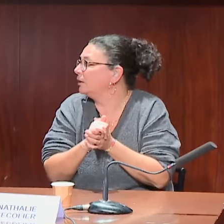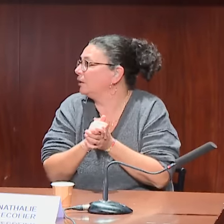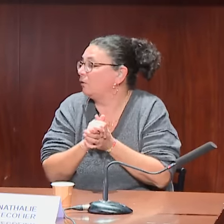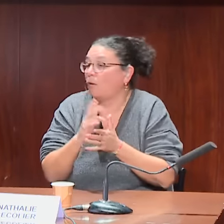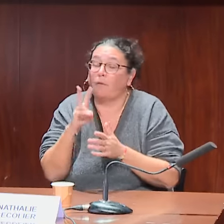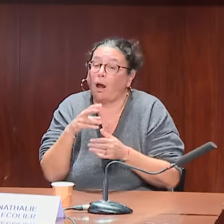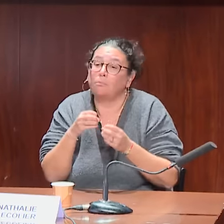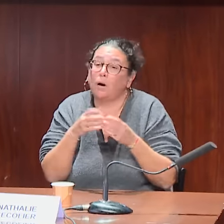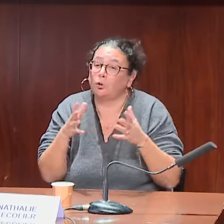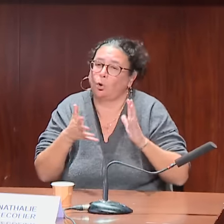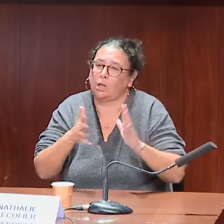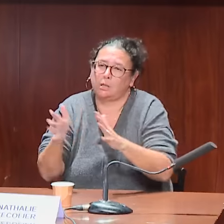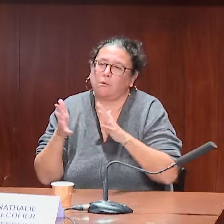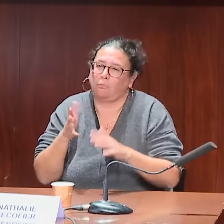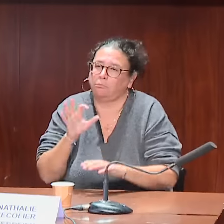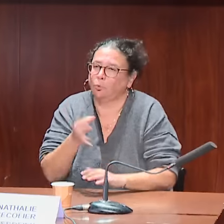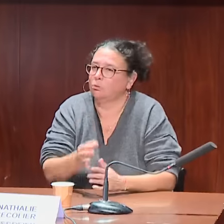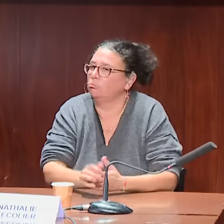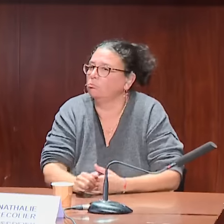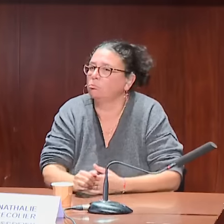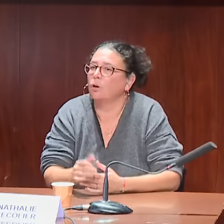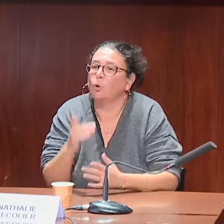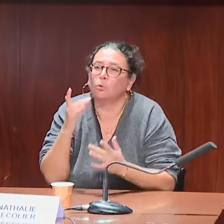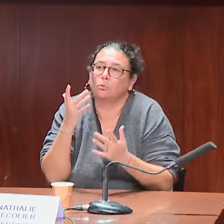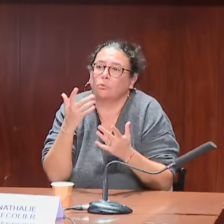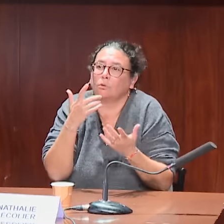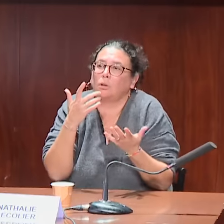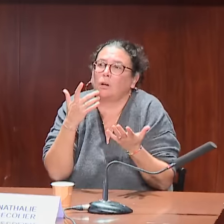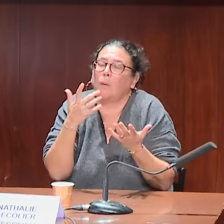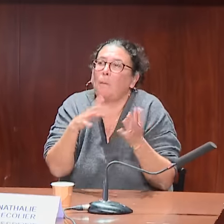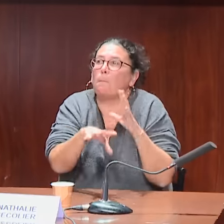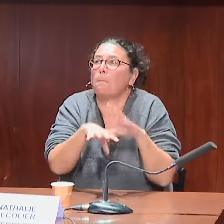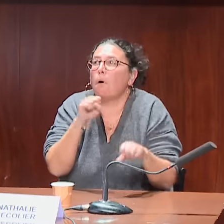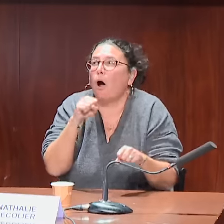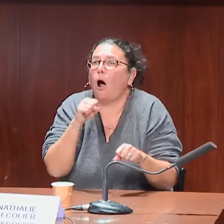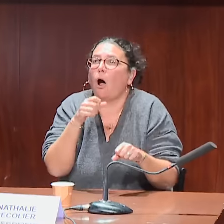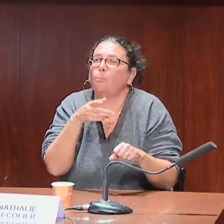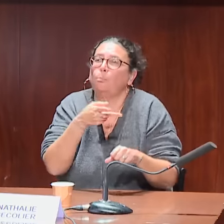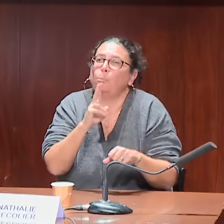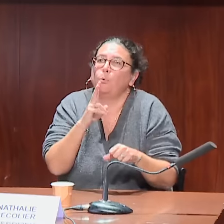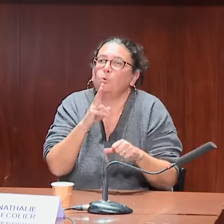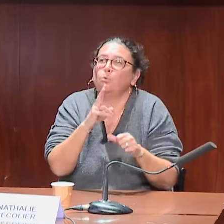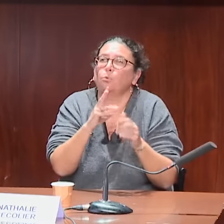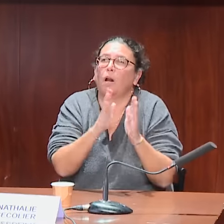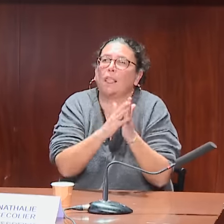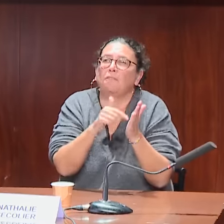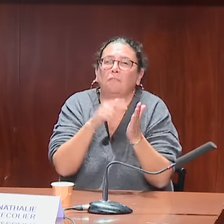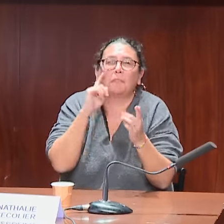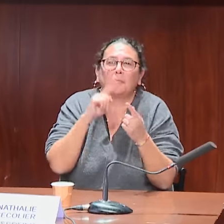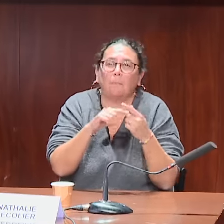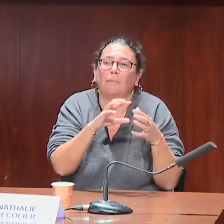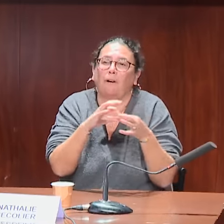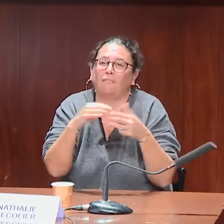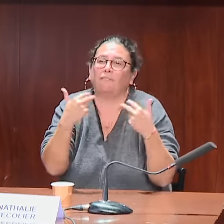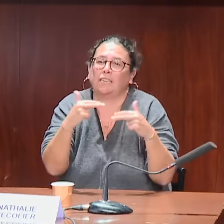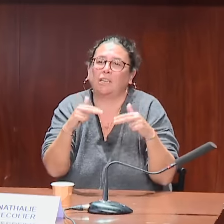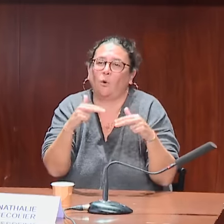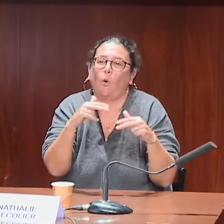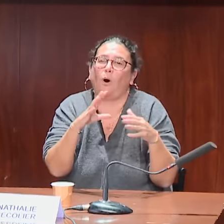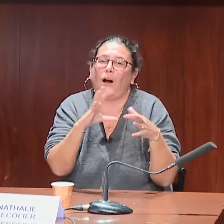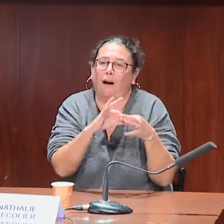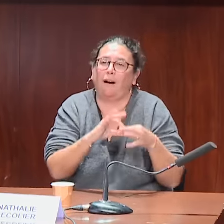ça. Voilà, c'était un peu un lieu touristique pour les sourds, mais c'est resté quand même globalement une majorité de